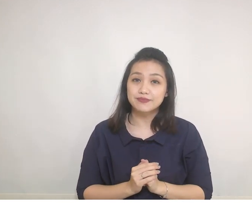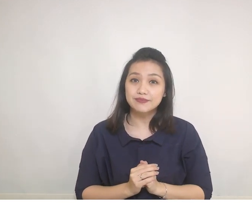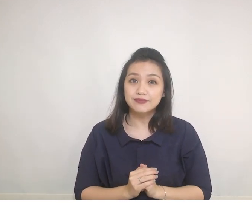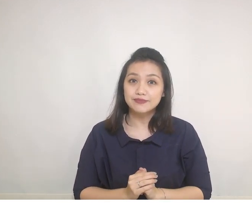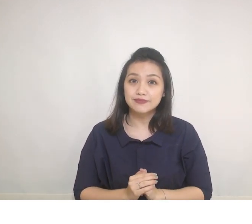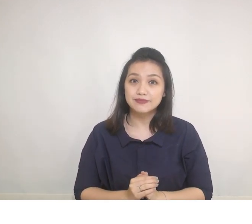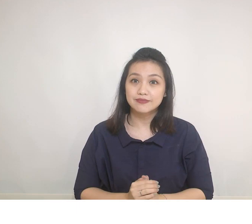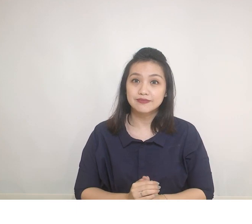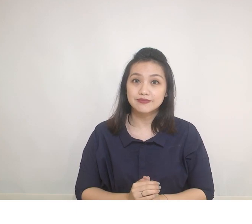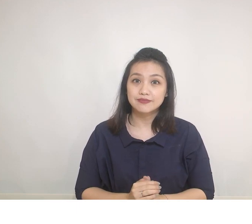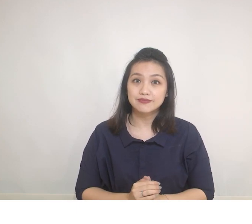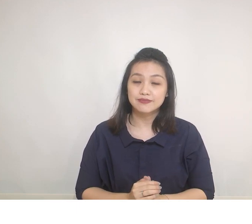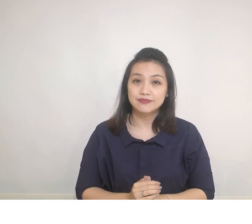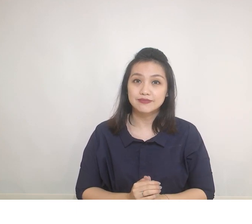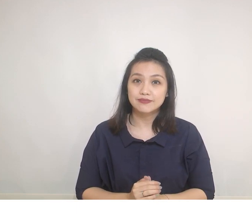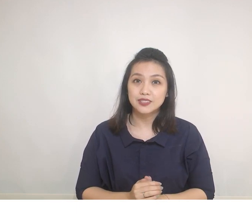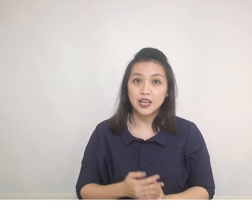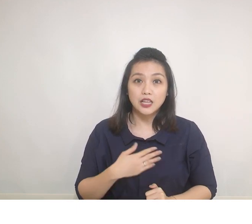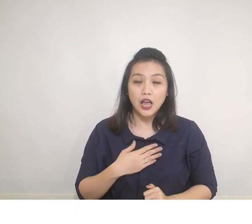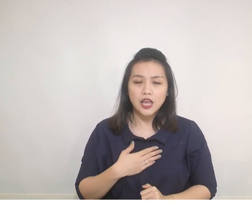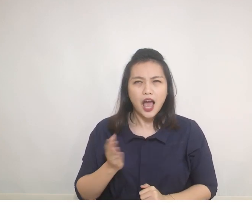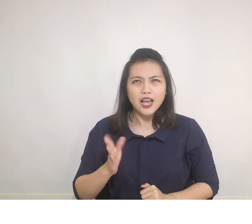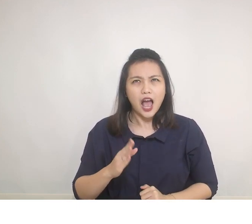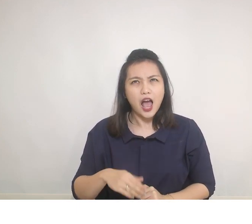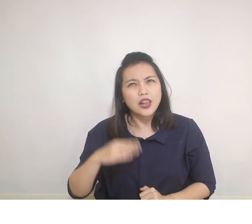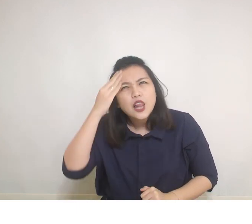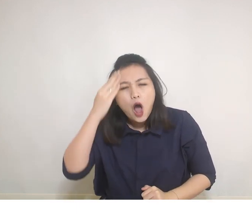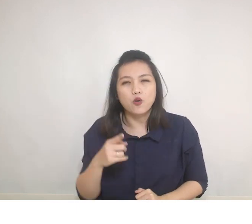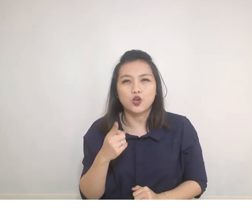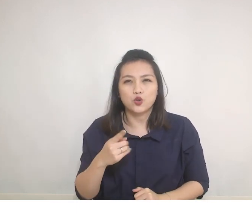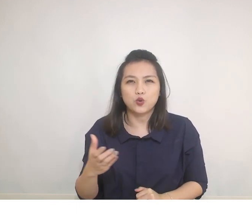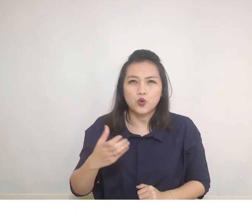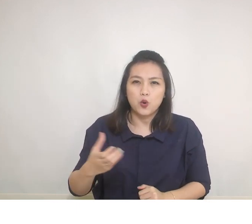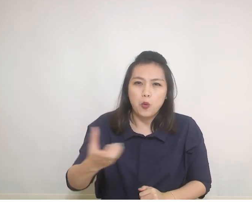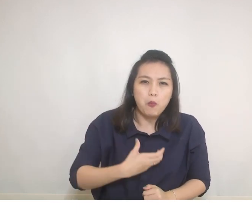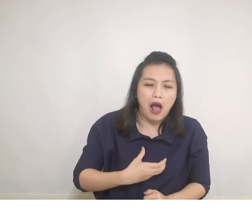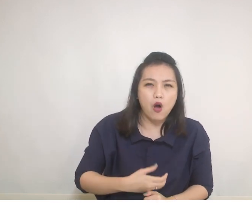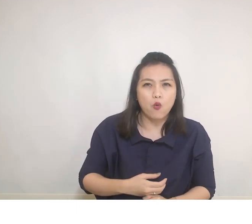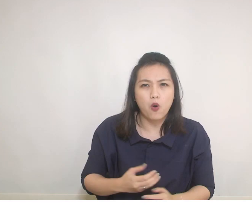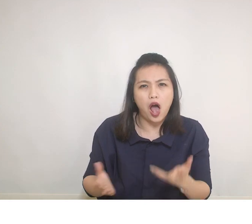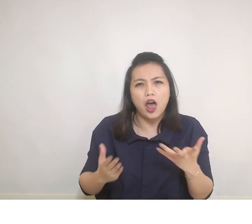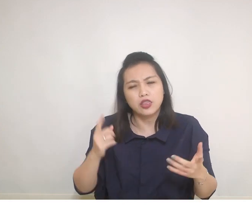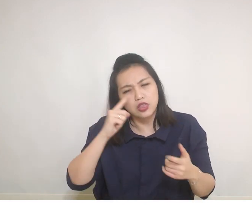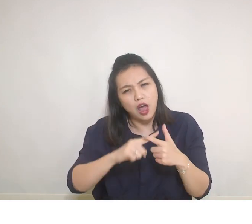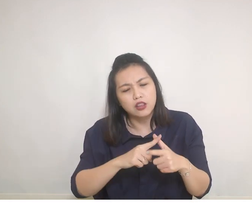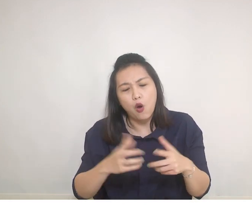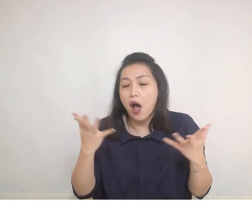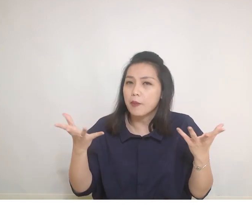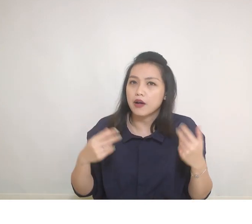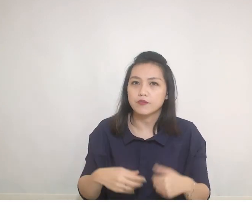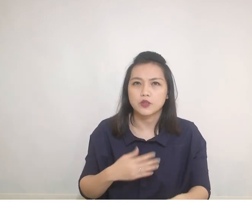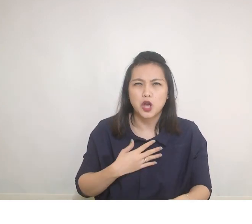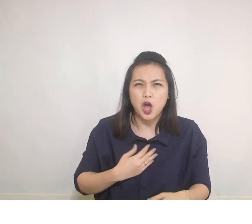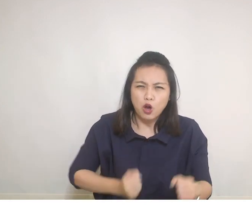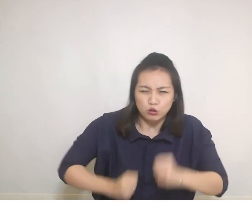saya juga nggak tahu itu ambisi atau bukan gitu. Tapi saya ada angan-angan, saya betul-betul kejar angan-angan itu. Saya